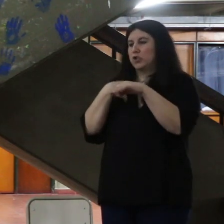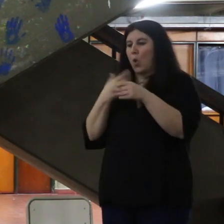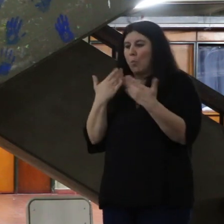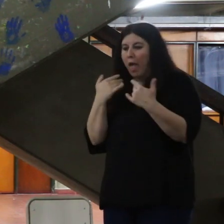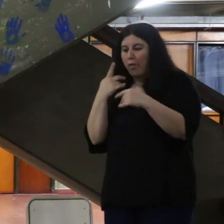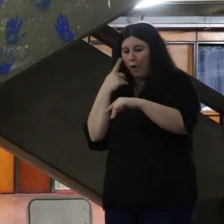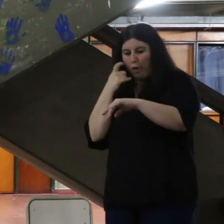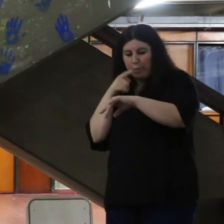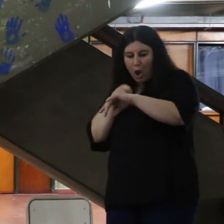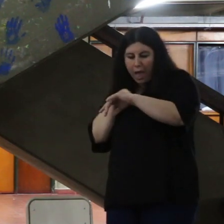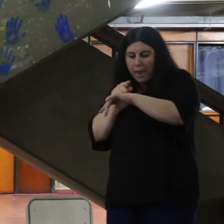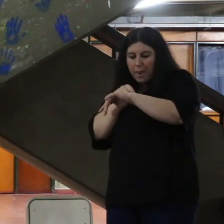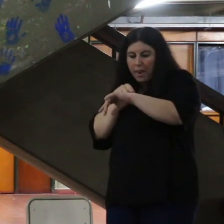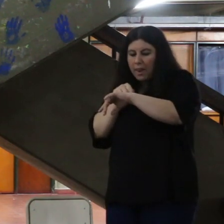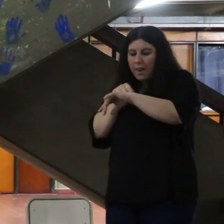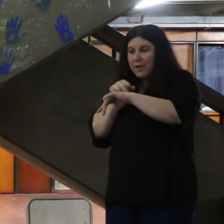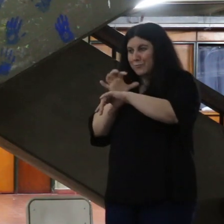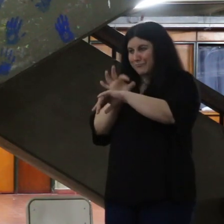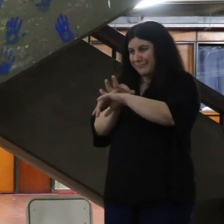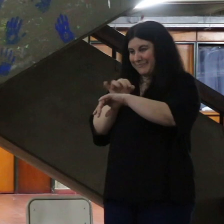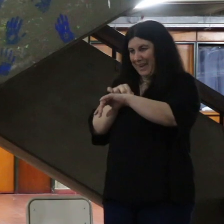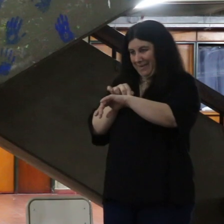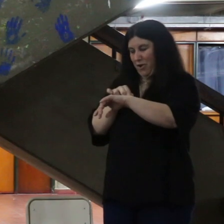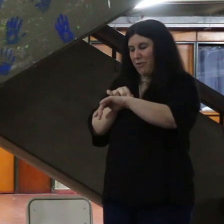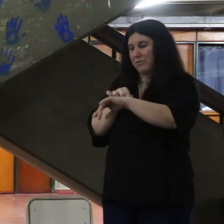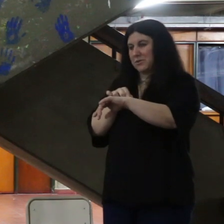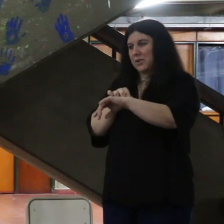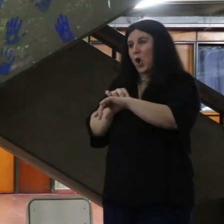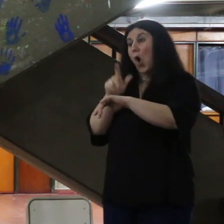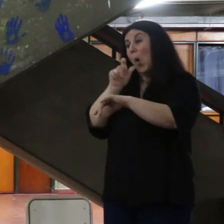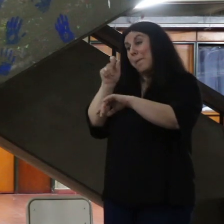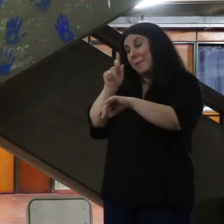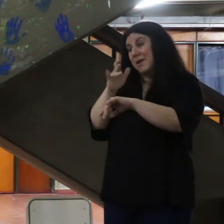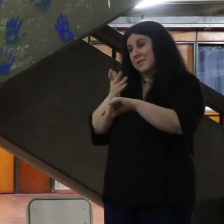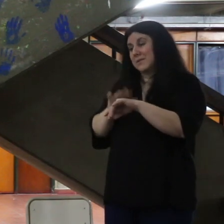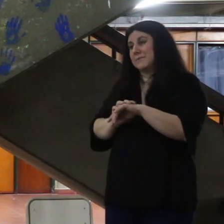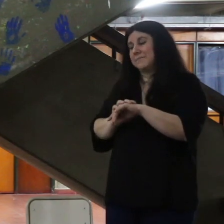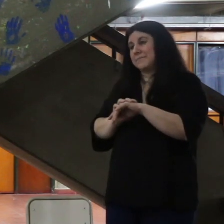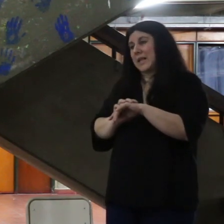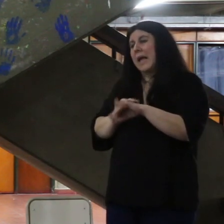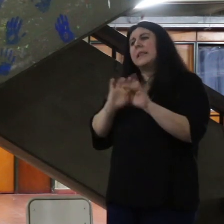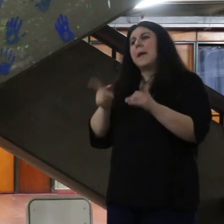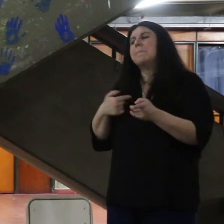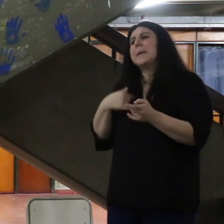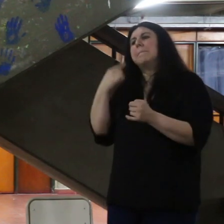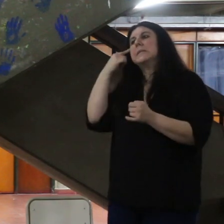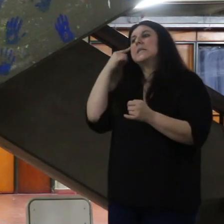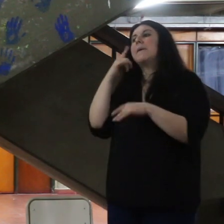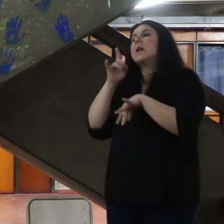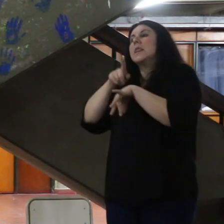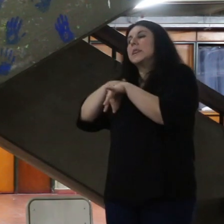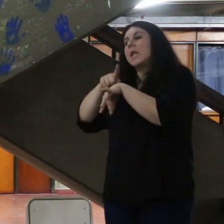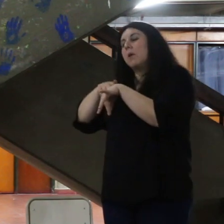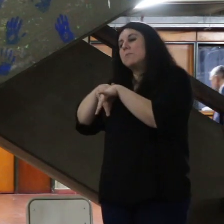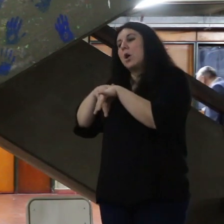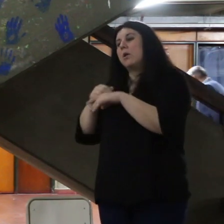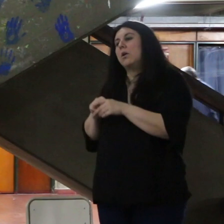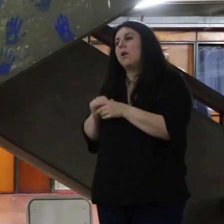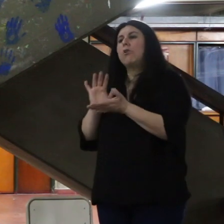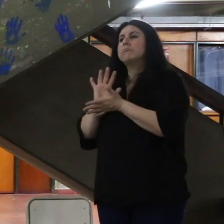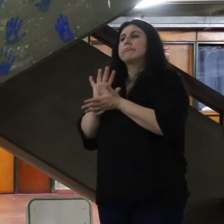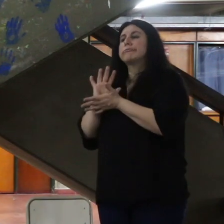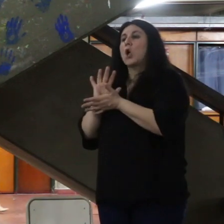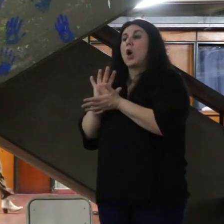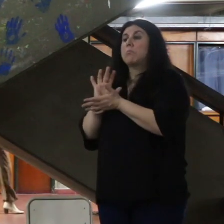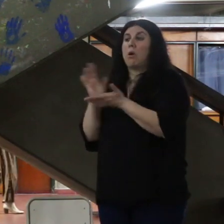medir. ¿Sí? Pero también pensaban el tiempo, ¿sí?, desde una